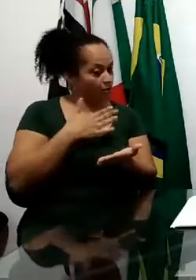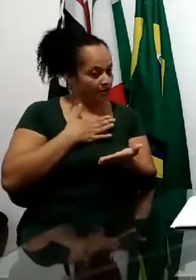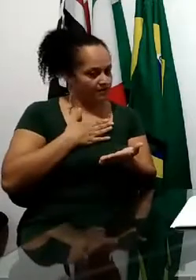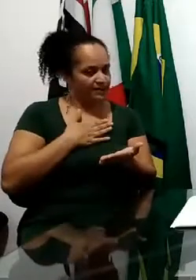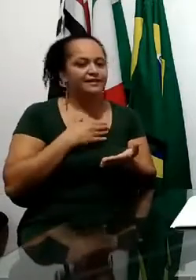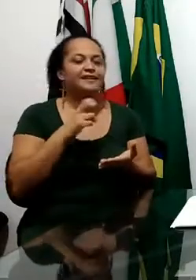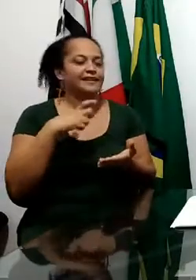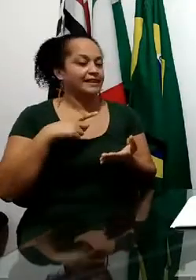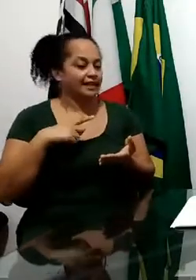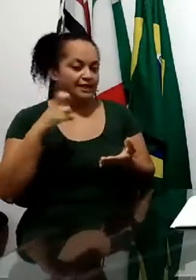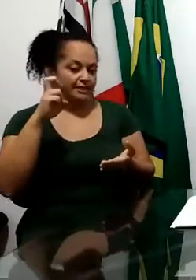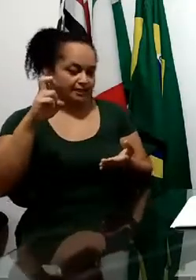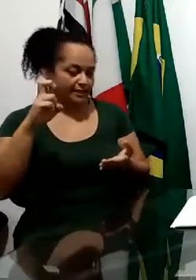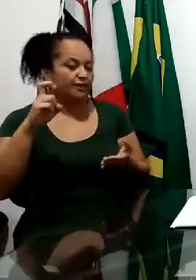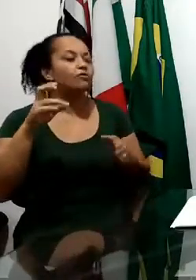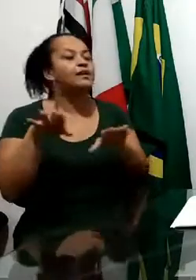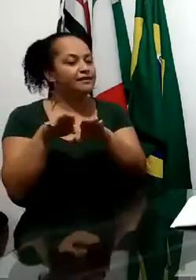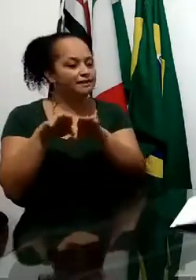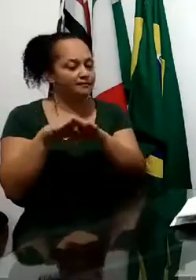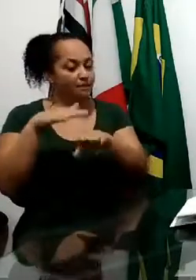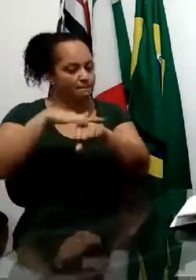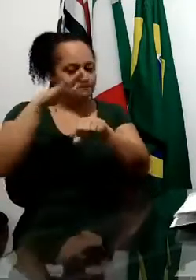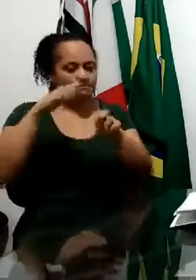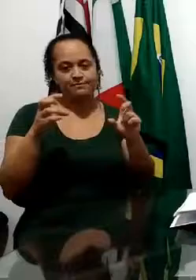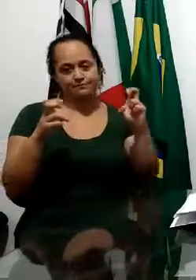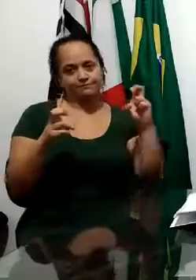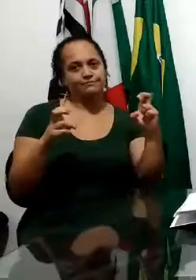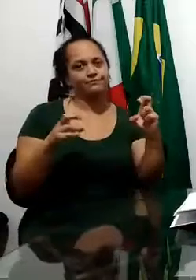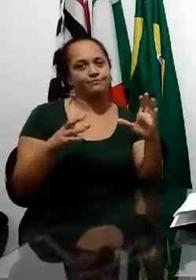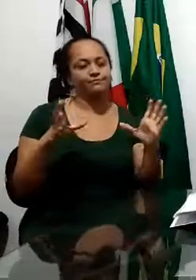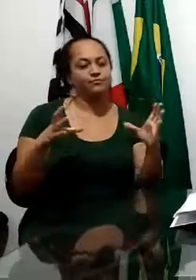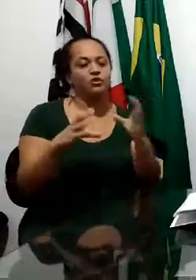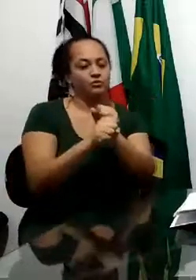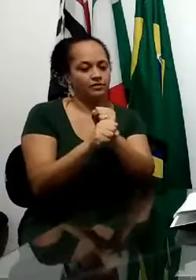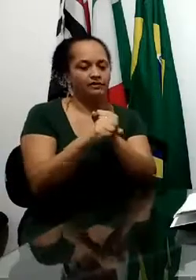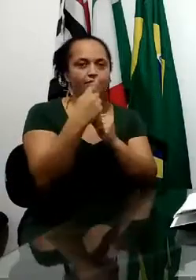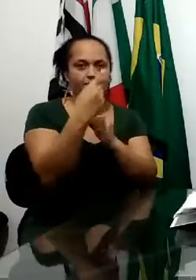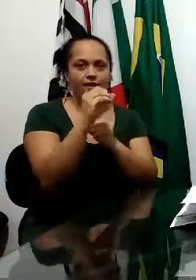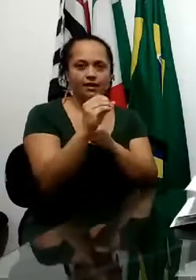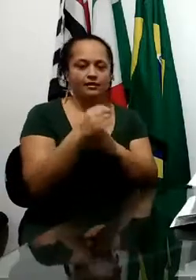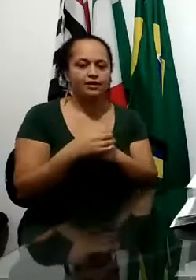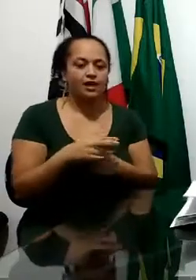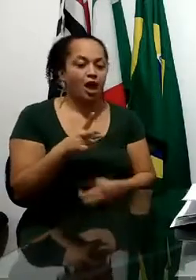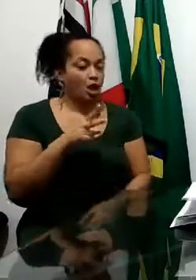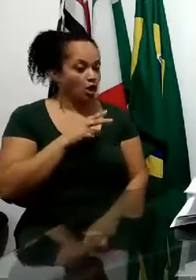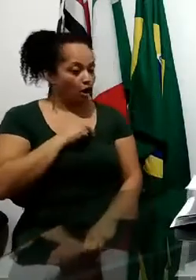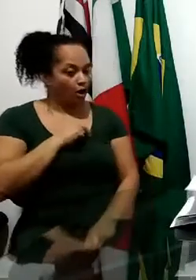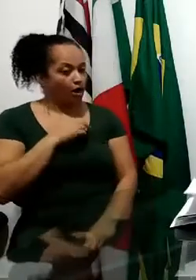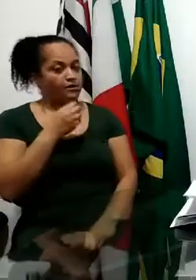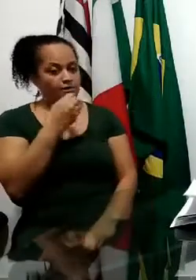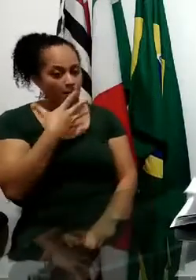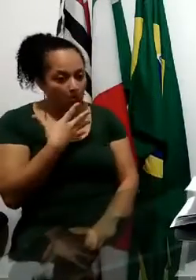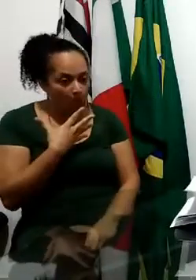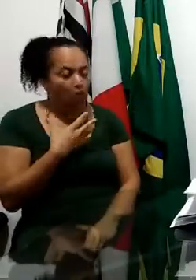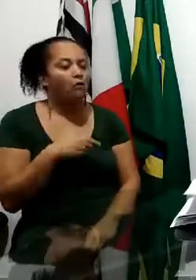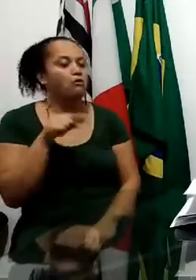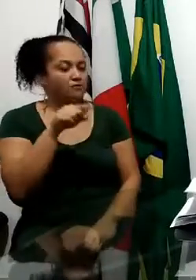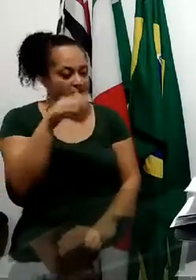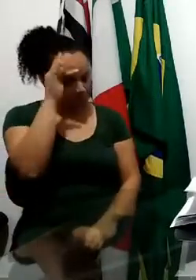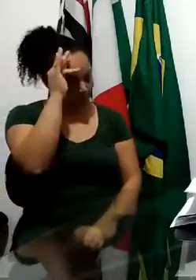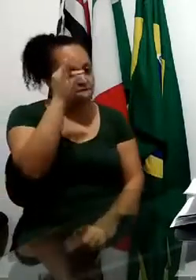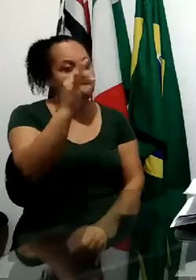outros 5 talentos que ganhei. Disse-lhe o Senhor: Muito bem, servo bom e